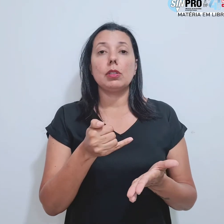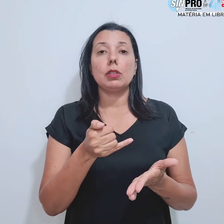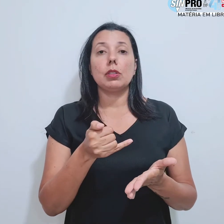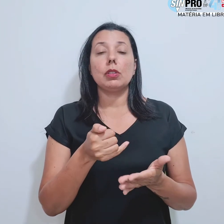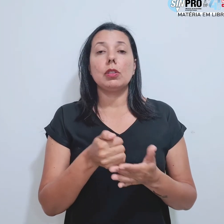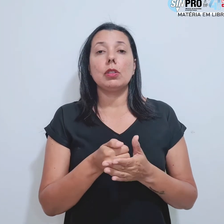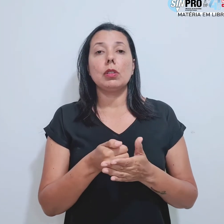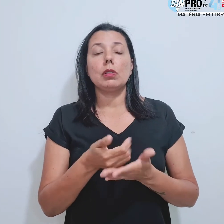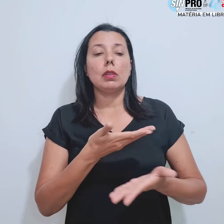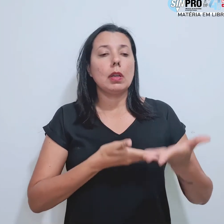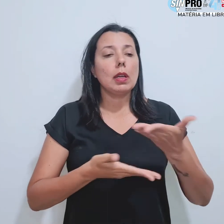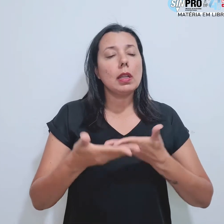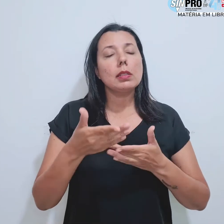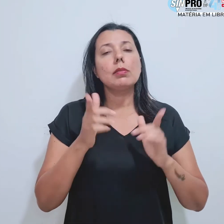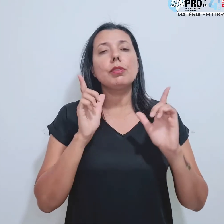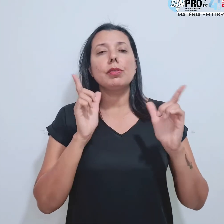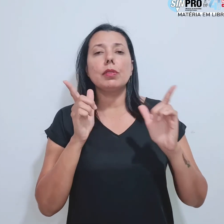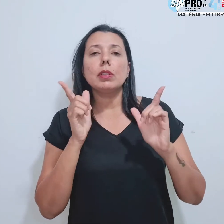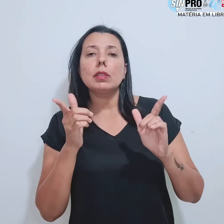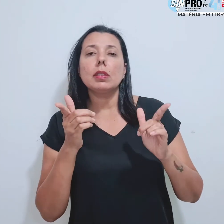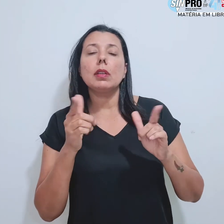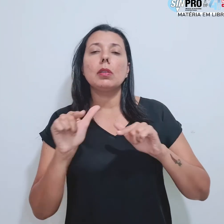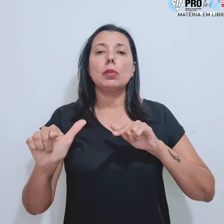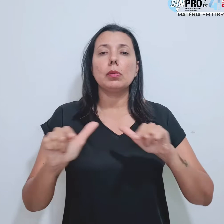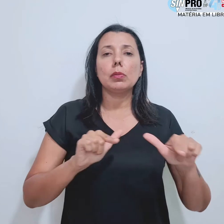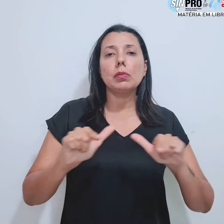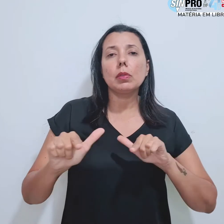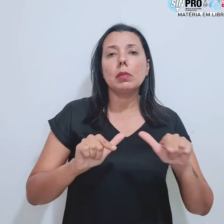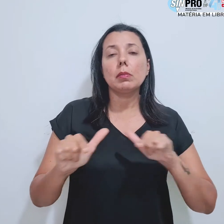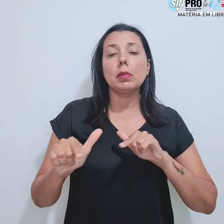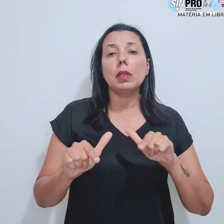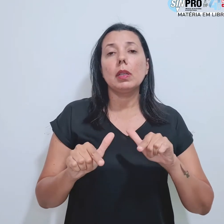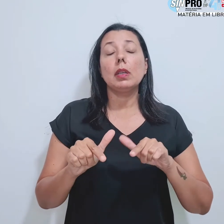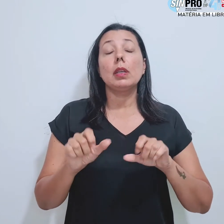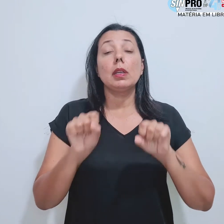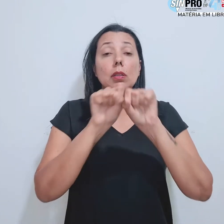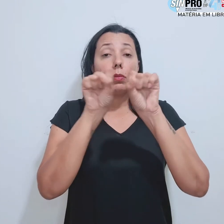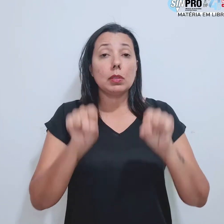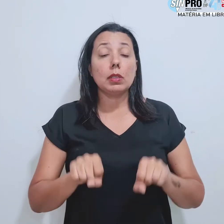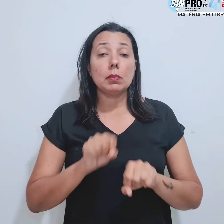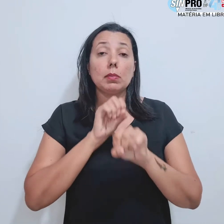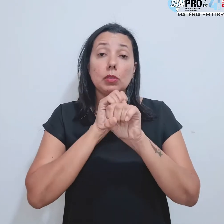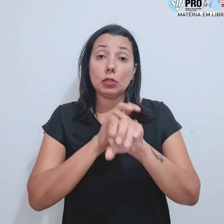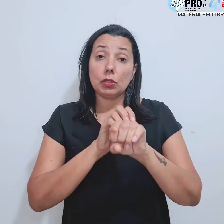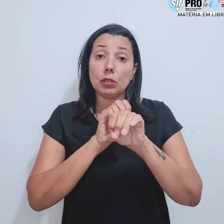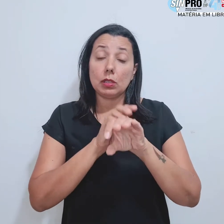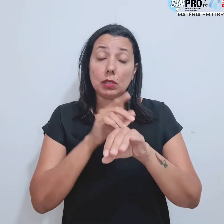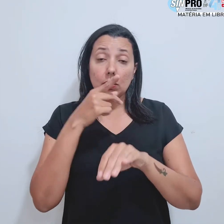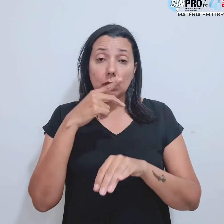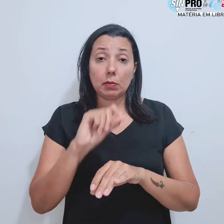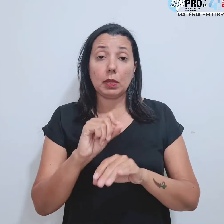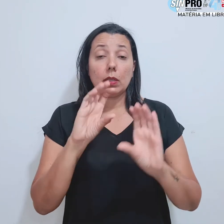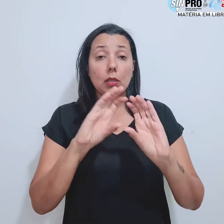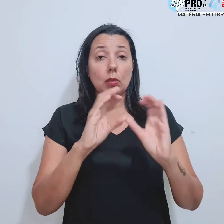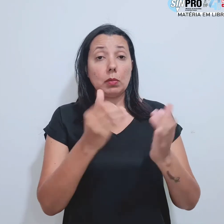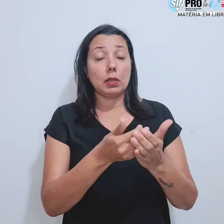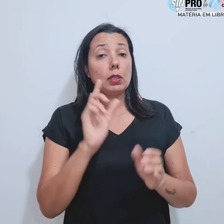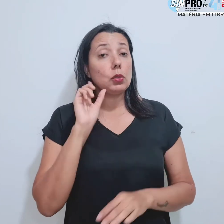no entretenimento, no mercado de trabalho e no sistema educacional para a comunidade